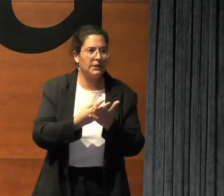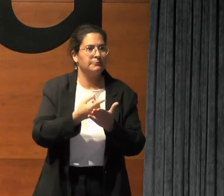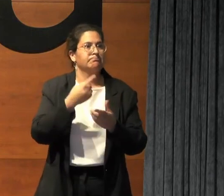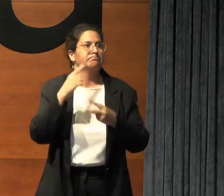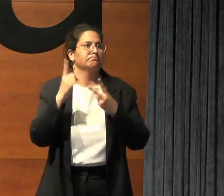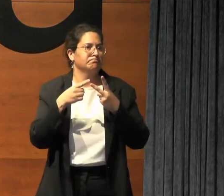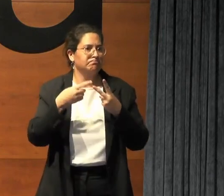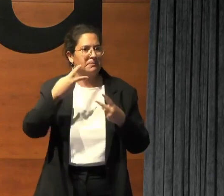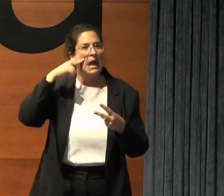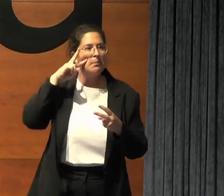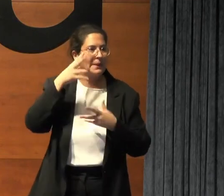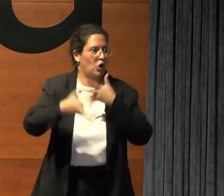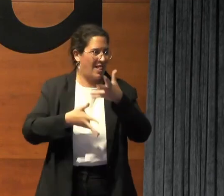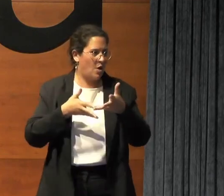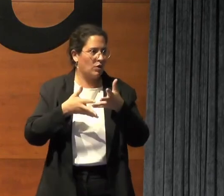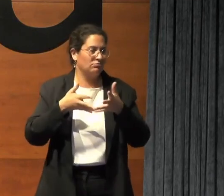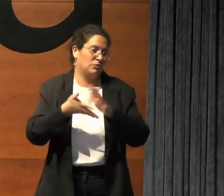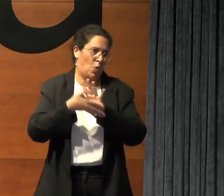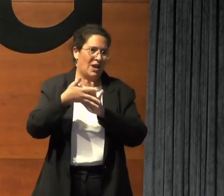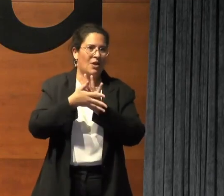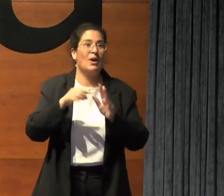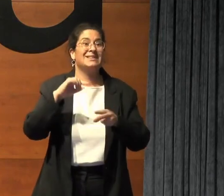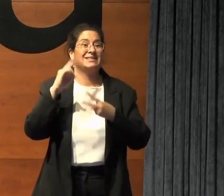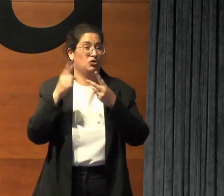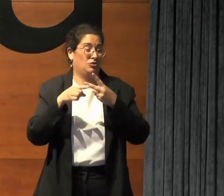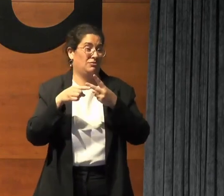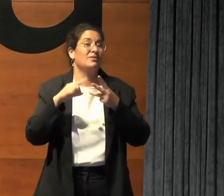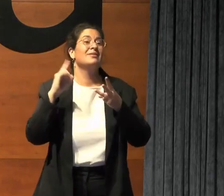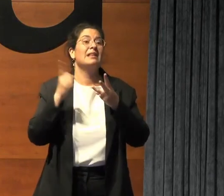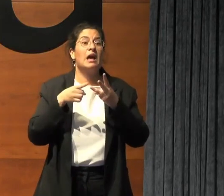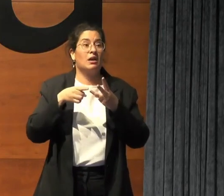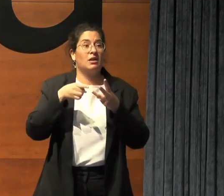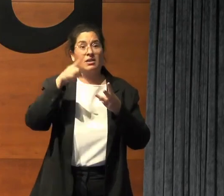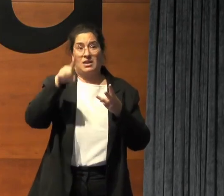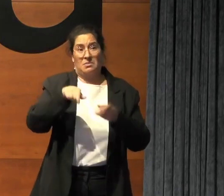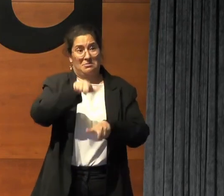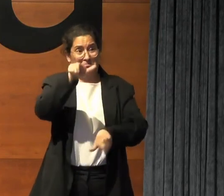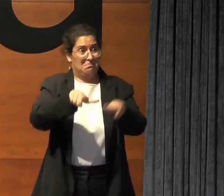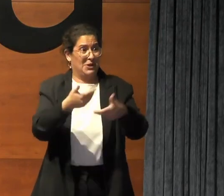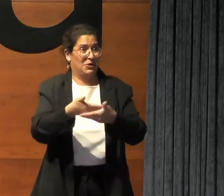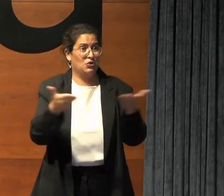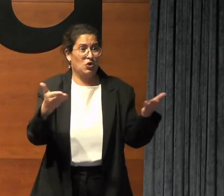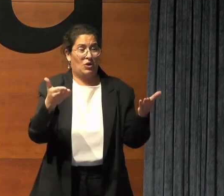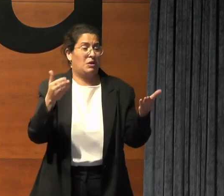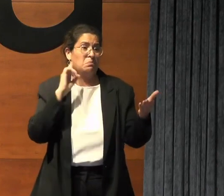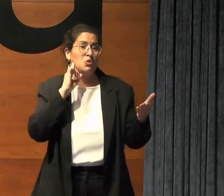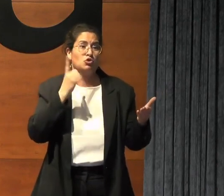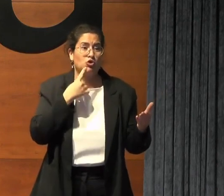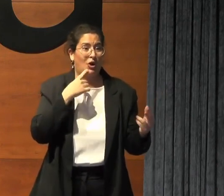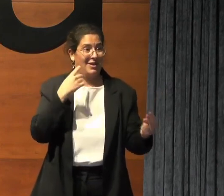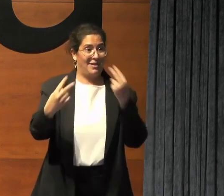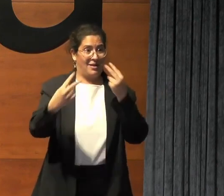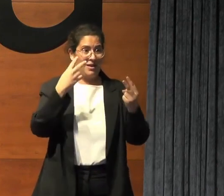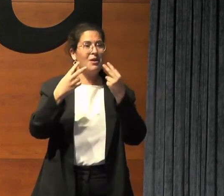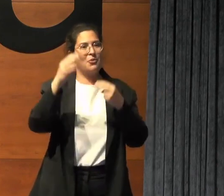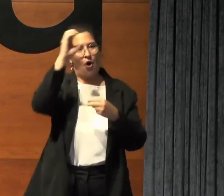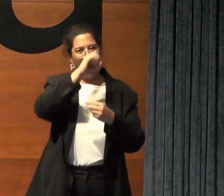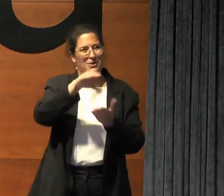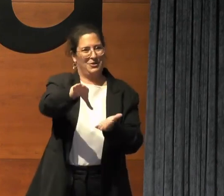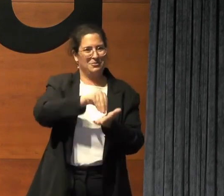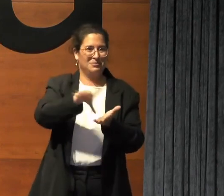contar con una muestra más significativa de intérpretes de lengua de signos, contar con especialistas de lengua de signos para conocer su